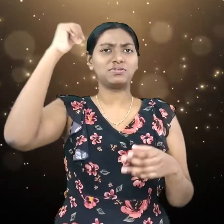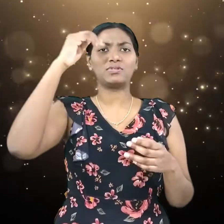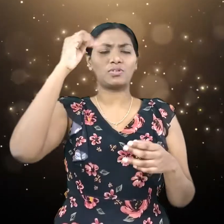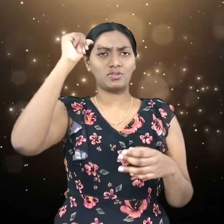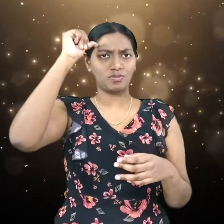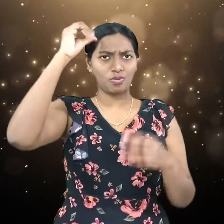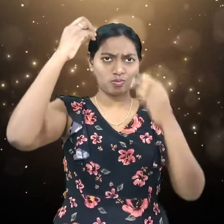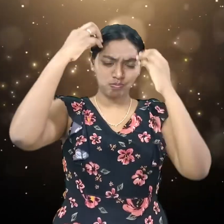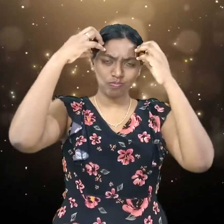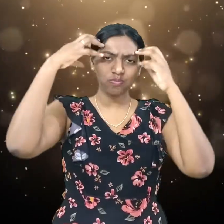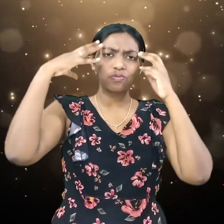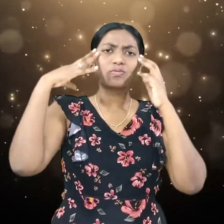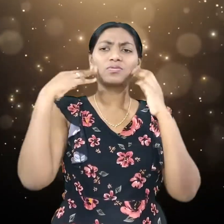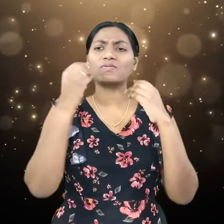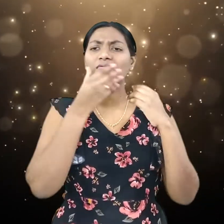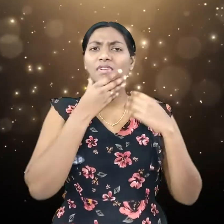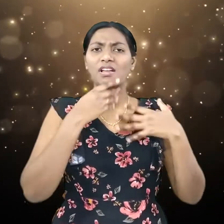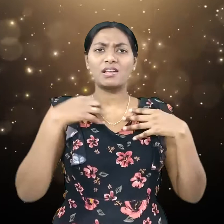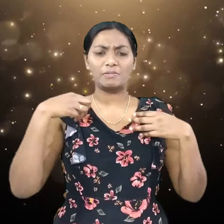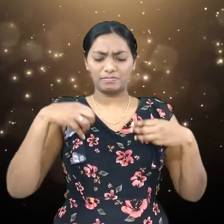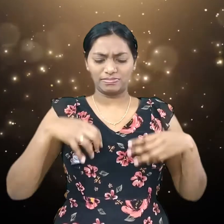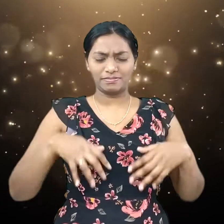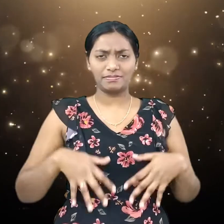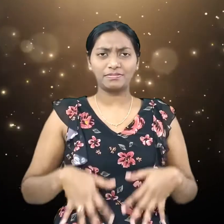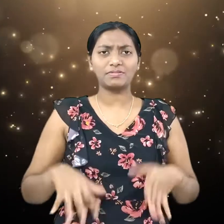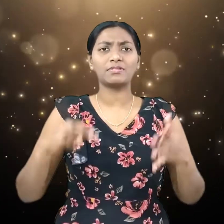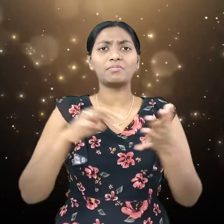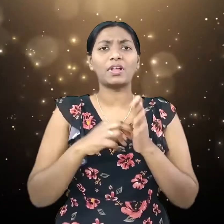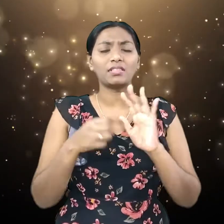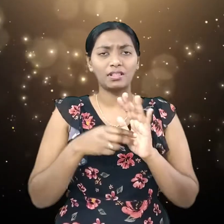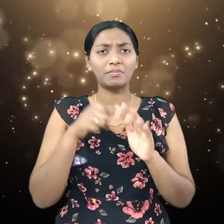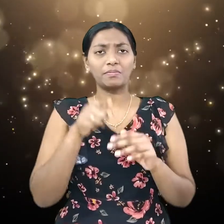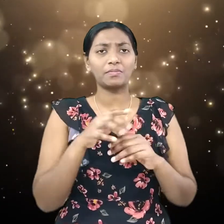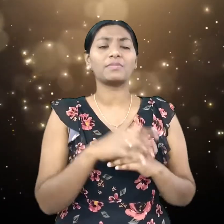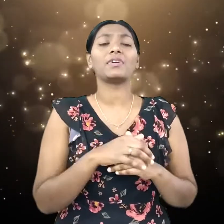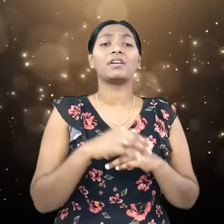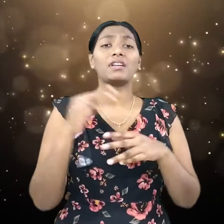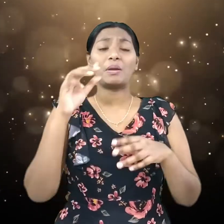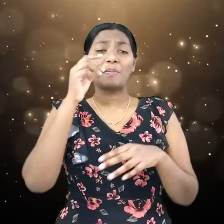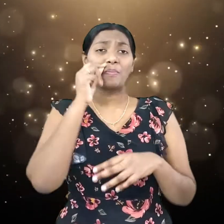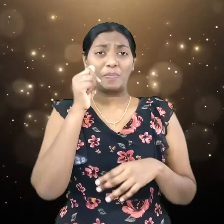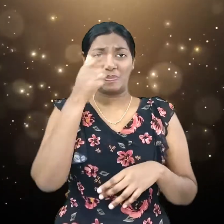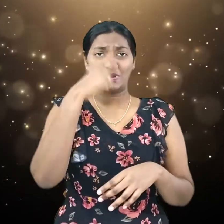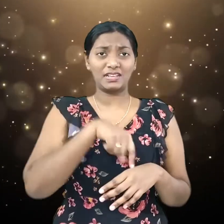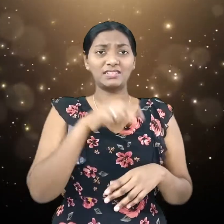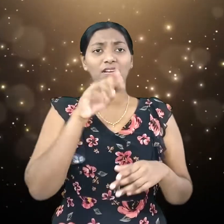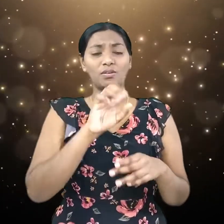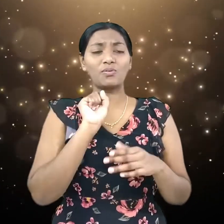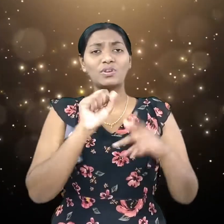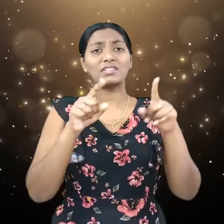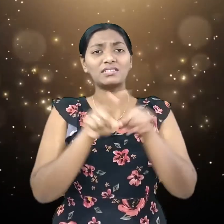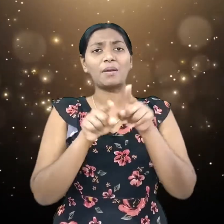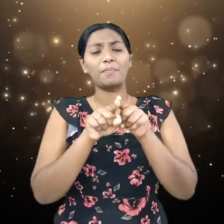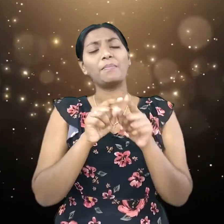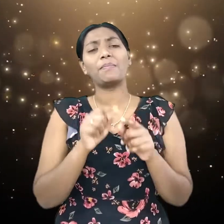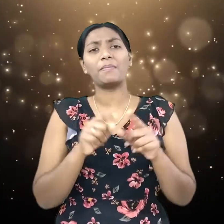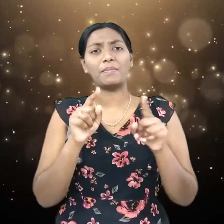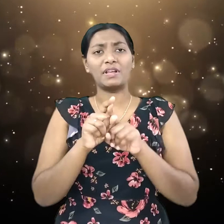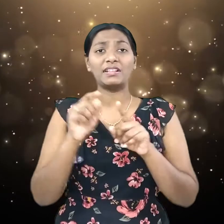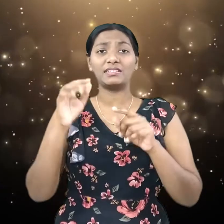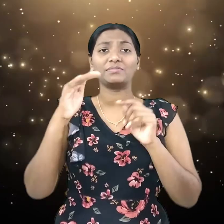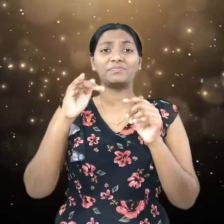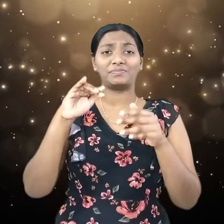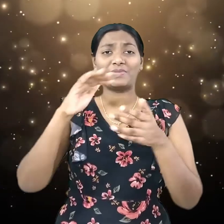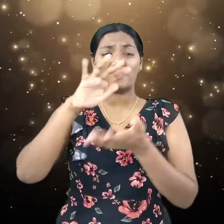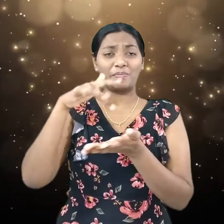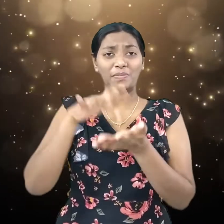बहकर उसके वस्त्र की छोर तक पहुंच गया। वह हेमोर्न की उस ओस के समान है जो